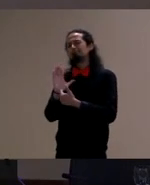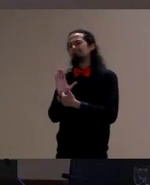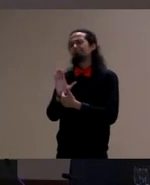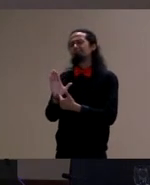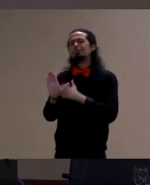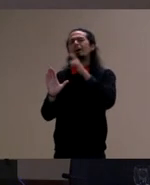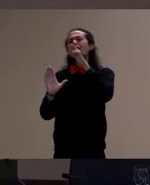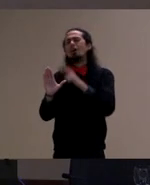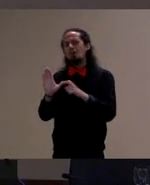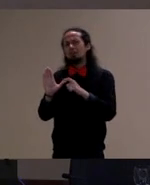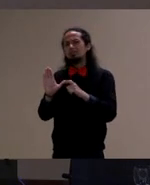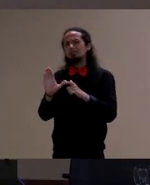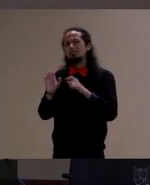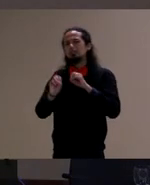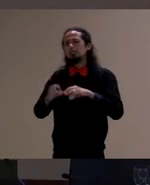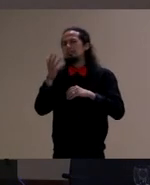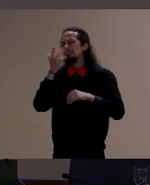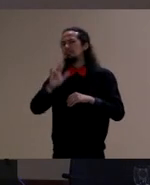10